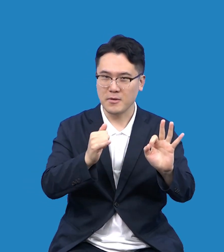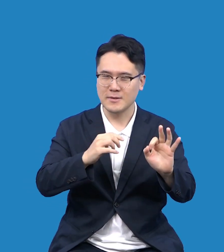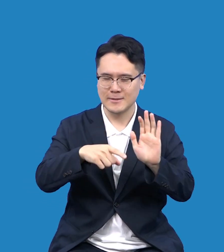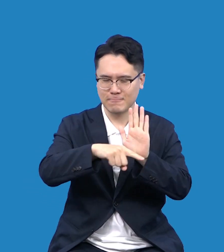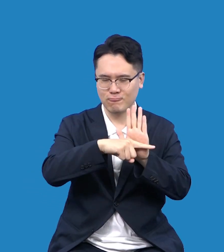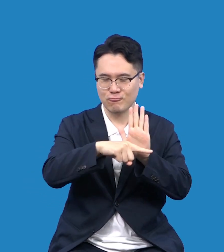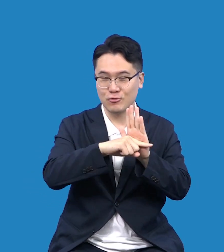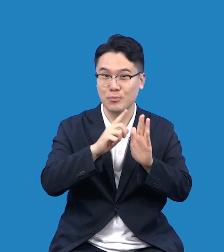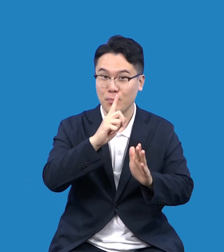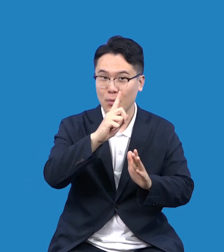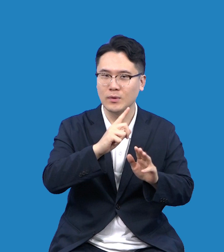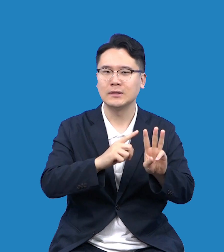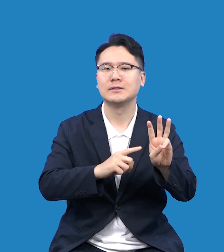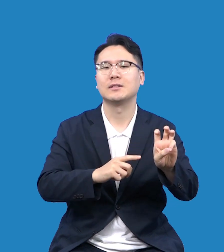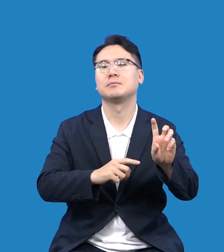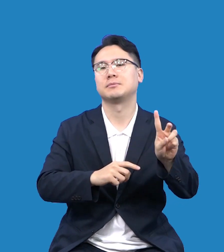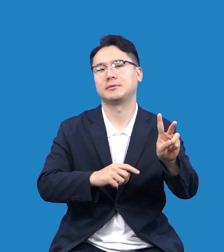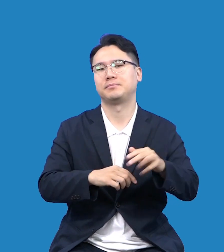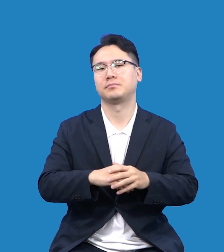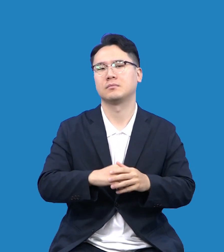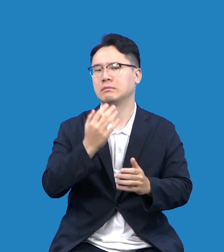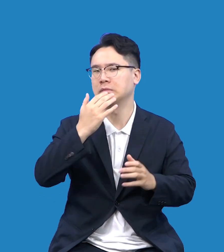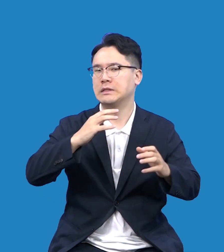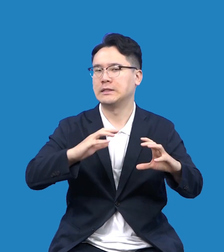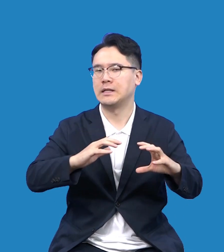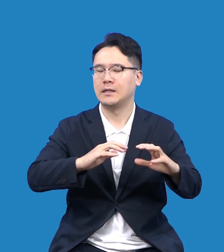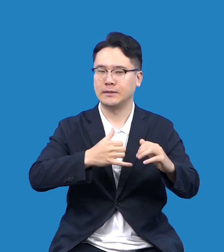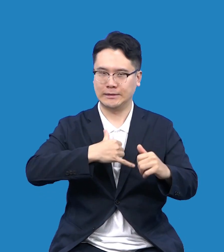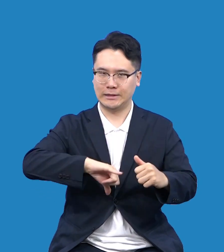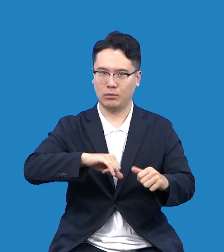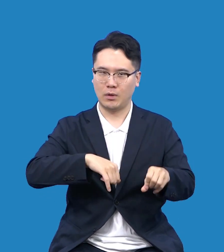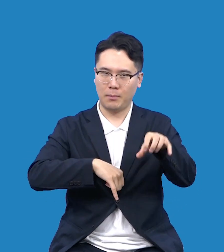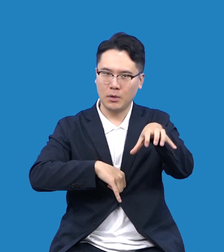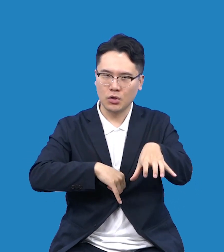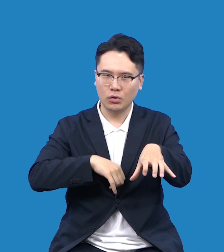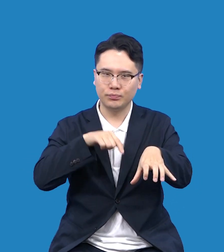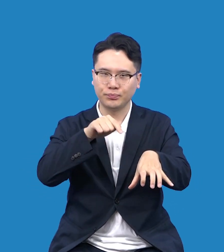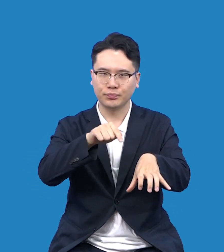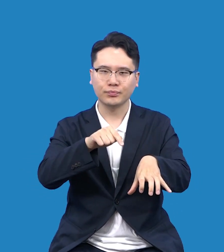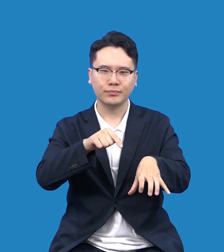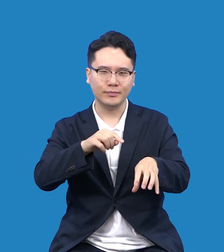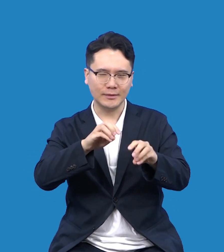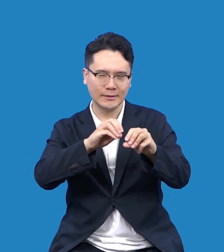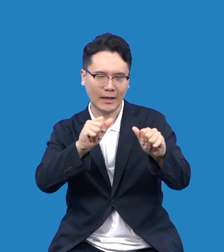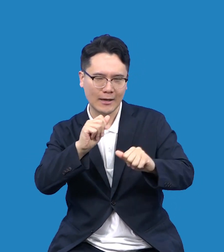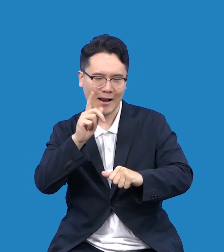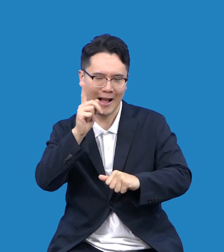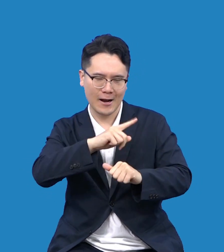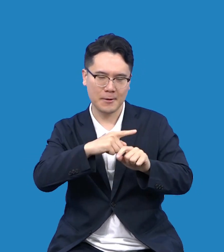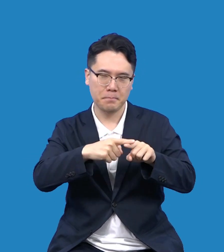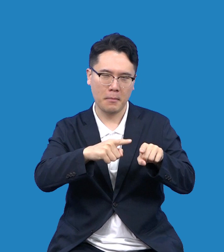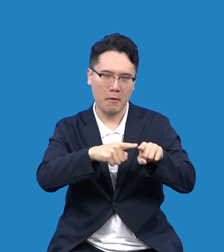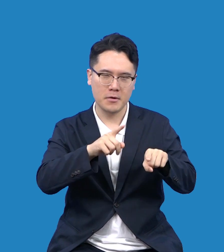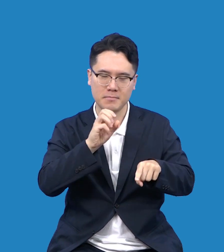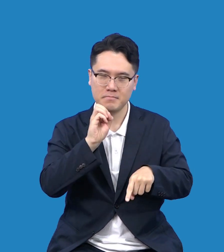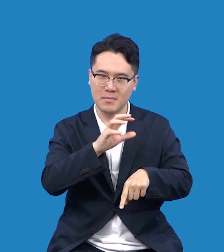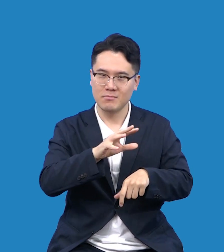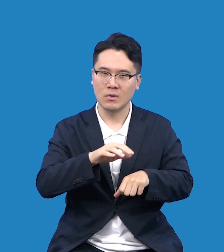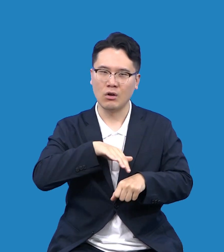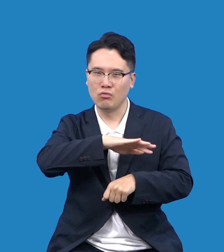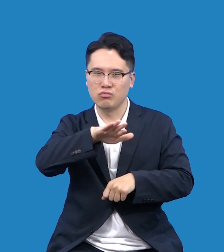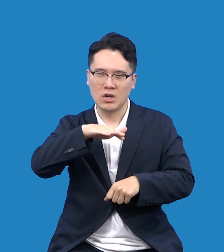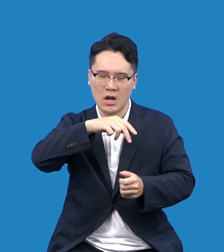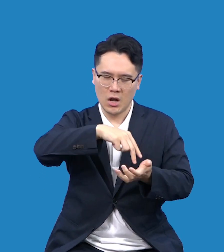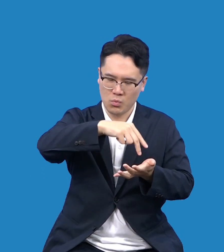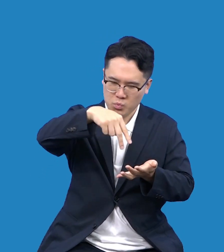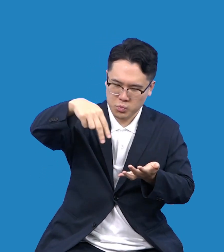하겠습니다. 32절 다 같이 시작. 이스라엘 자손 앞에서 그 땅을 악평하여 이르되 우리가 두루다니며